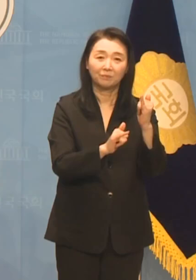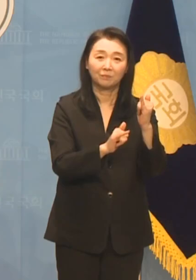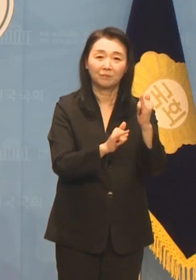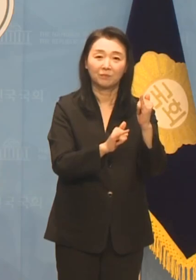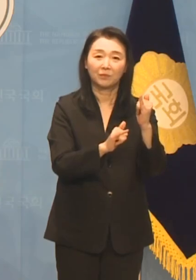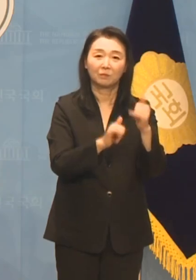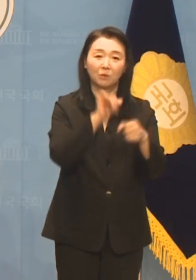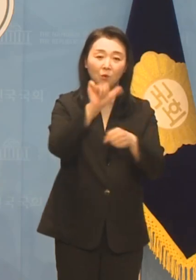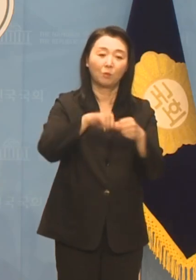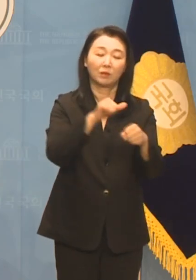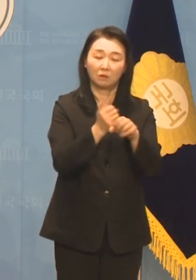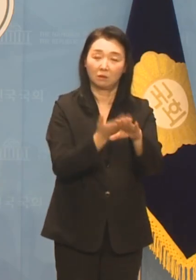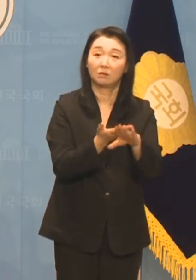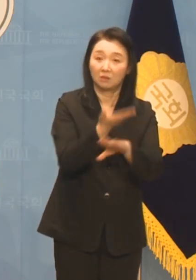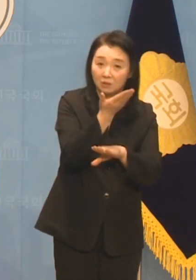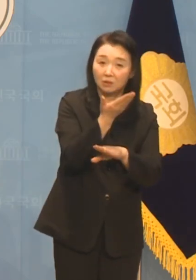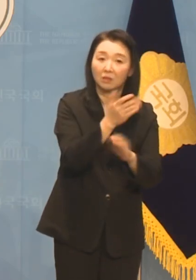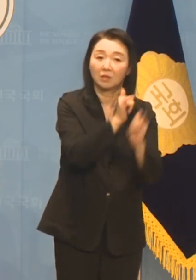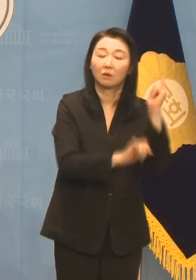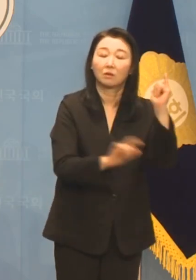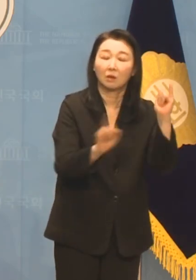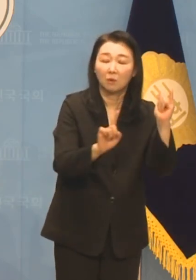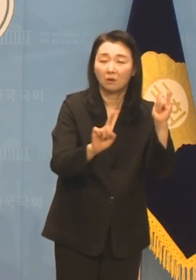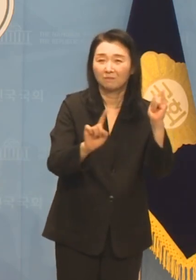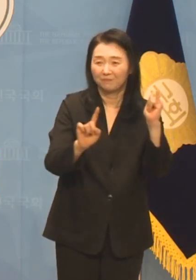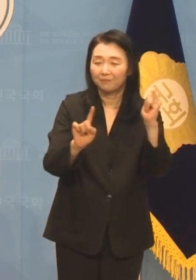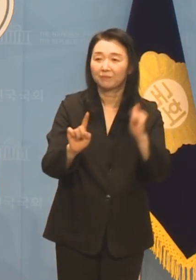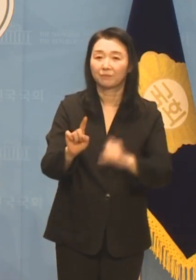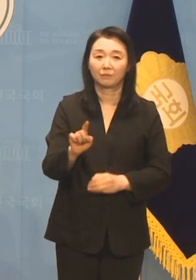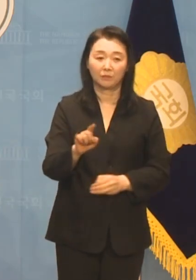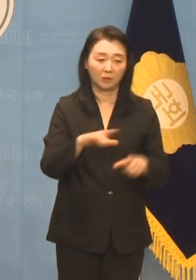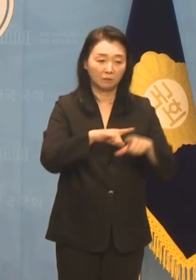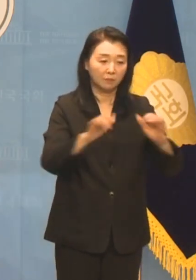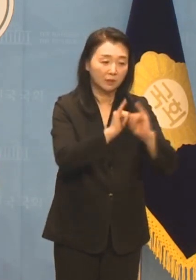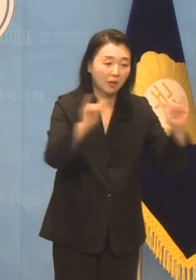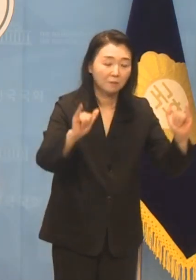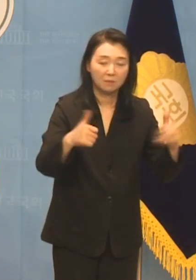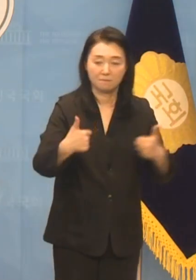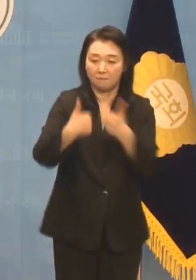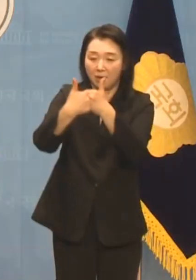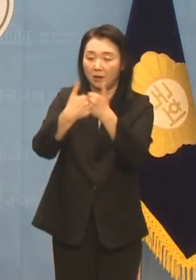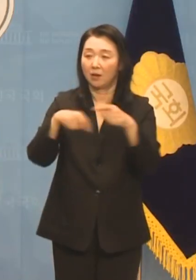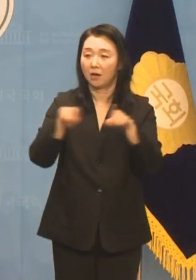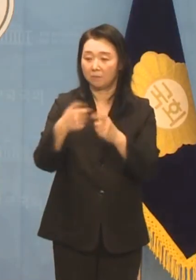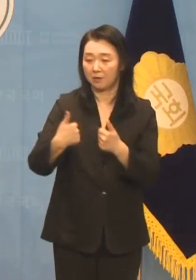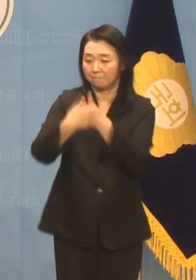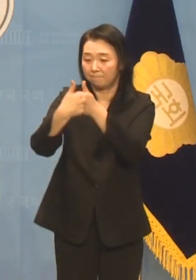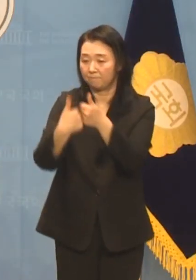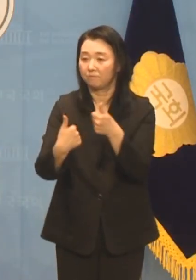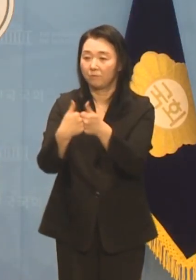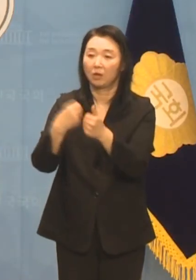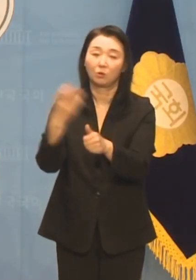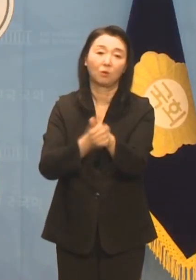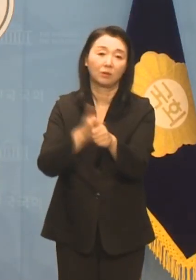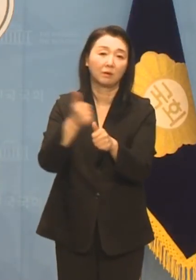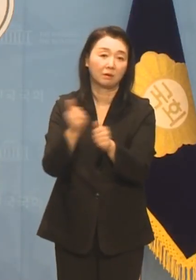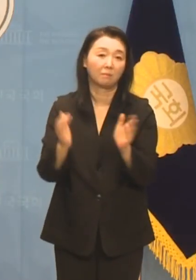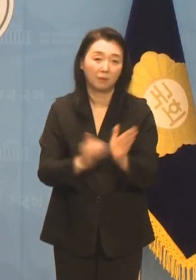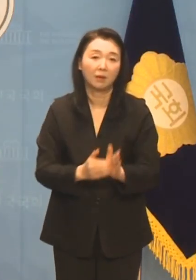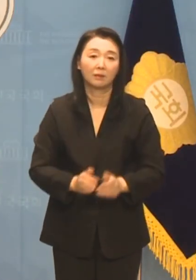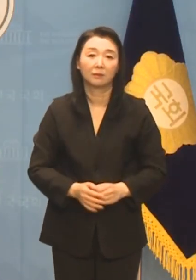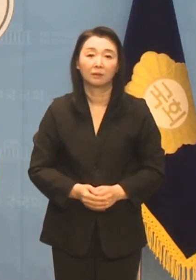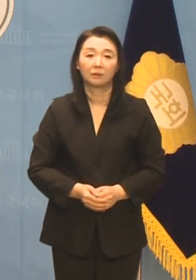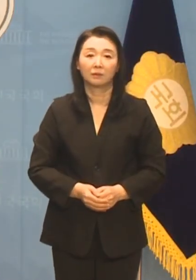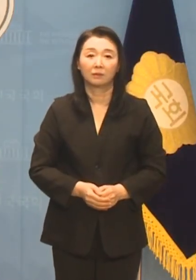기득권이 만든 위기에 평범한 민초들이 맞서 도전하고 또 이겨온 서사입니다.